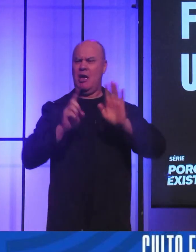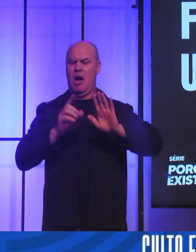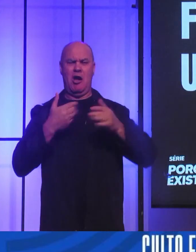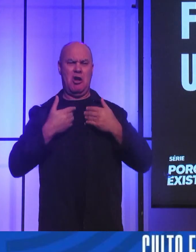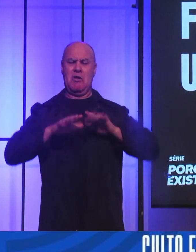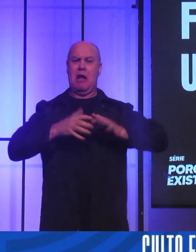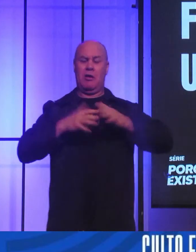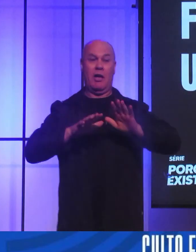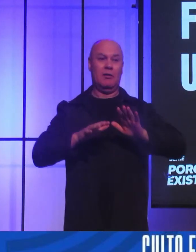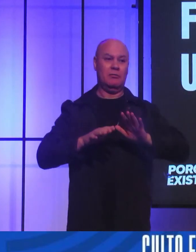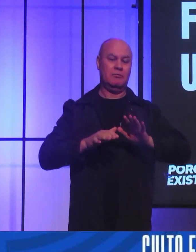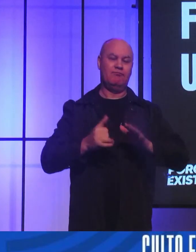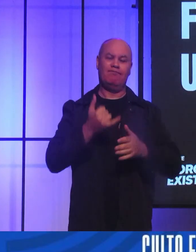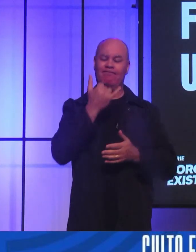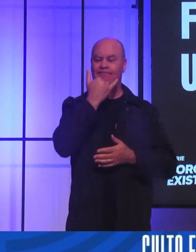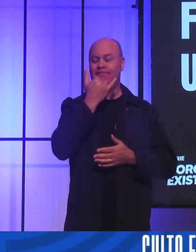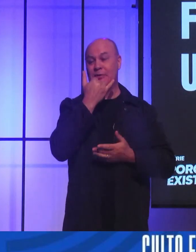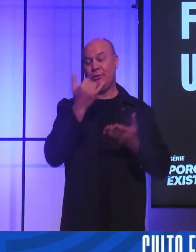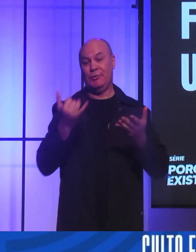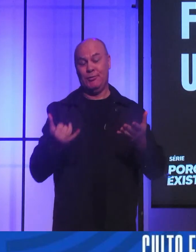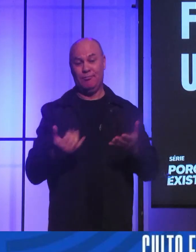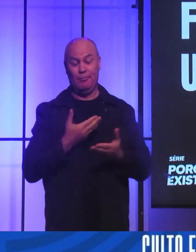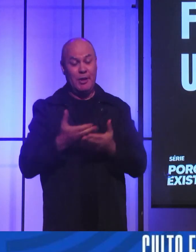Vejam o que Jesus nos diz.